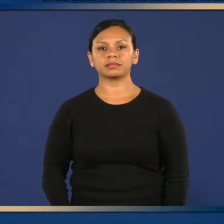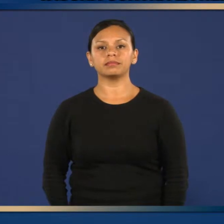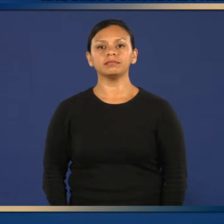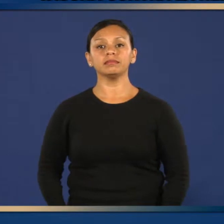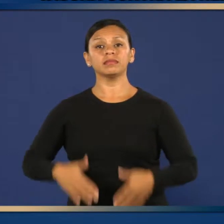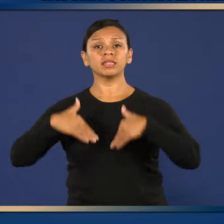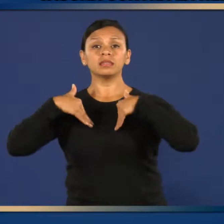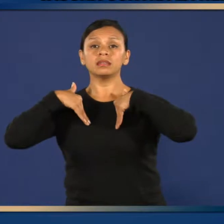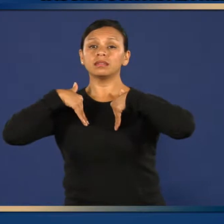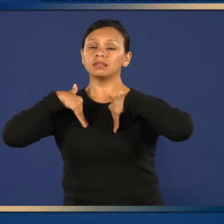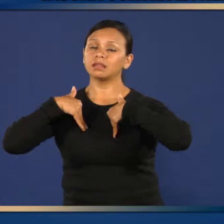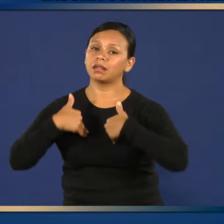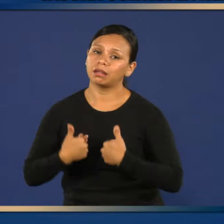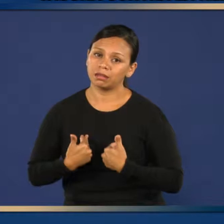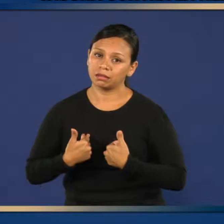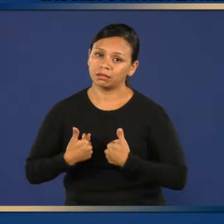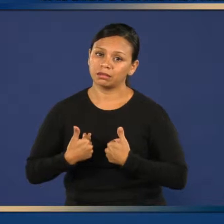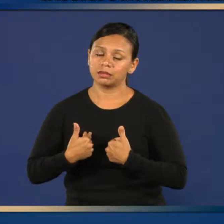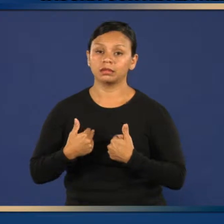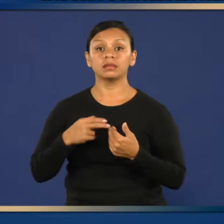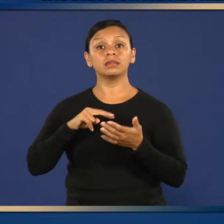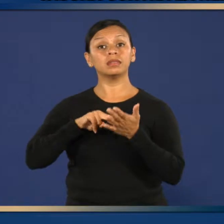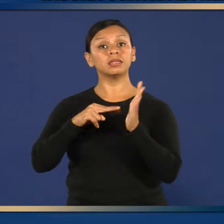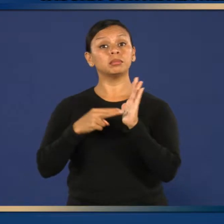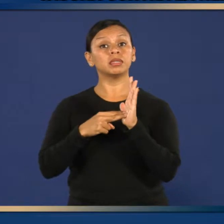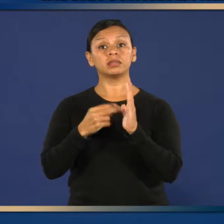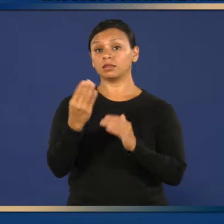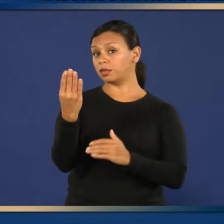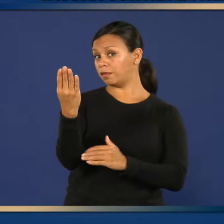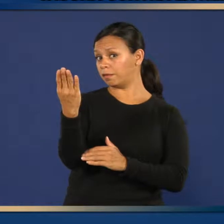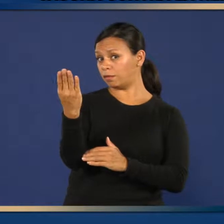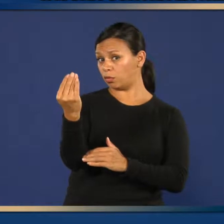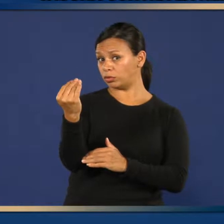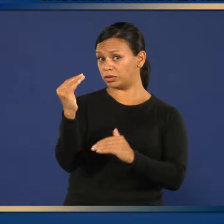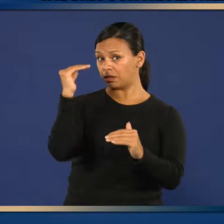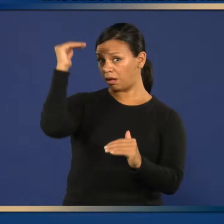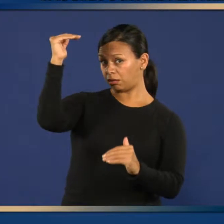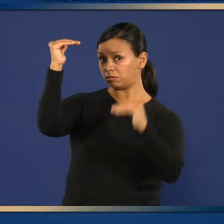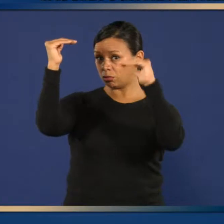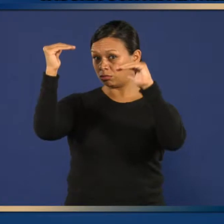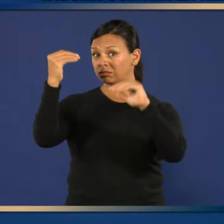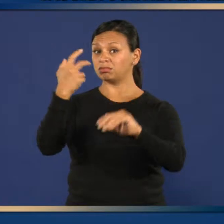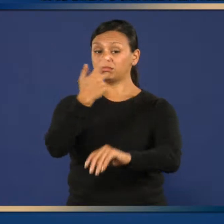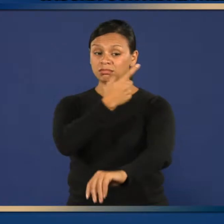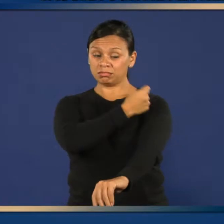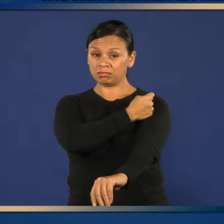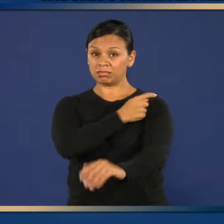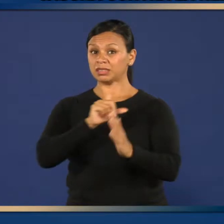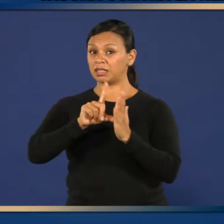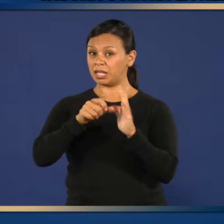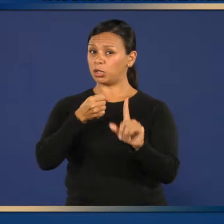cansancio cerca de 1 de cada 14 adultos